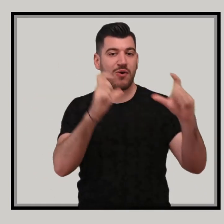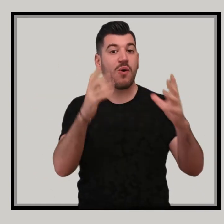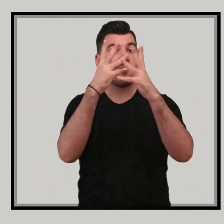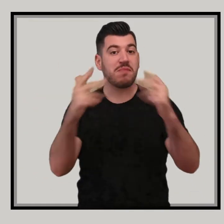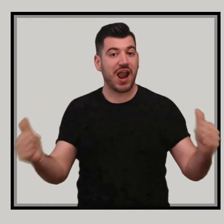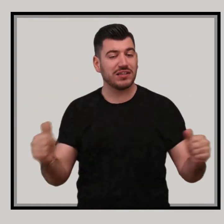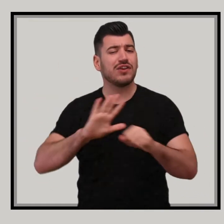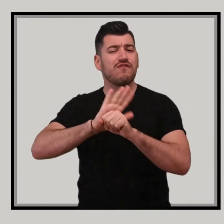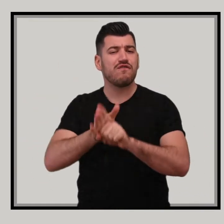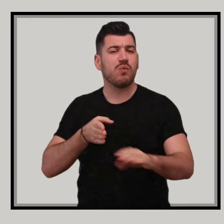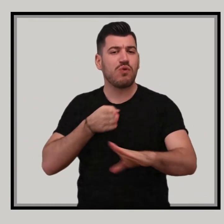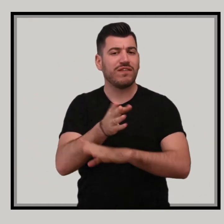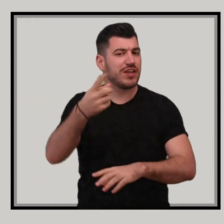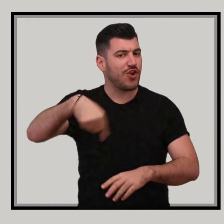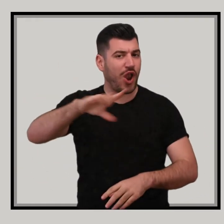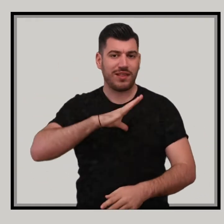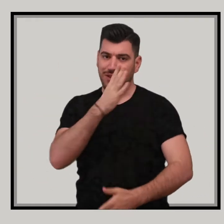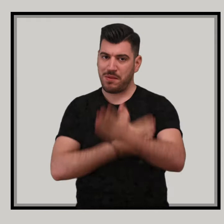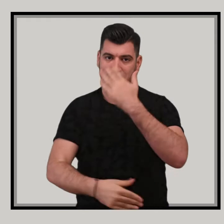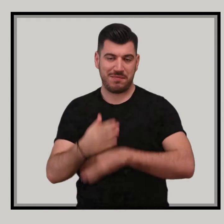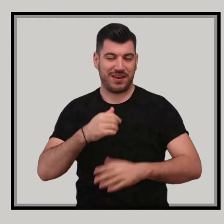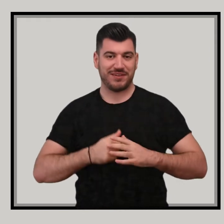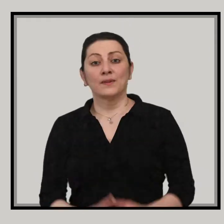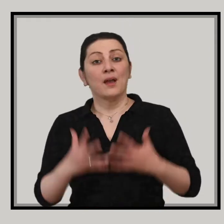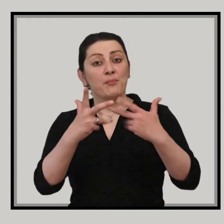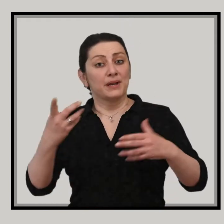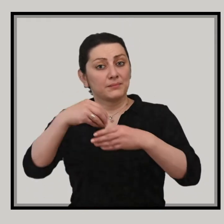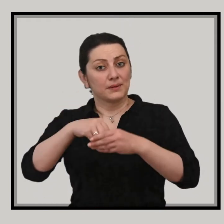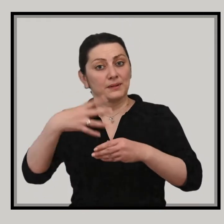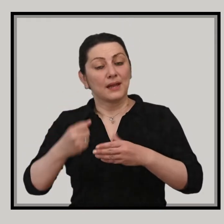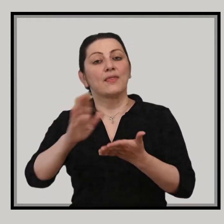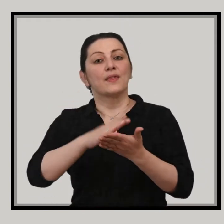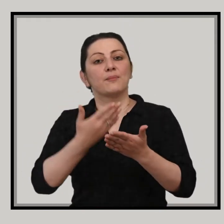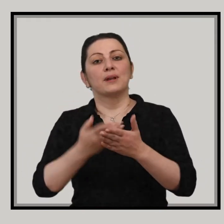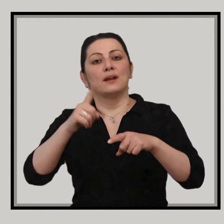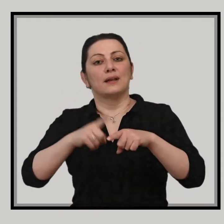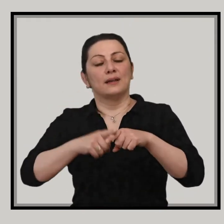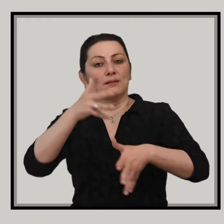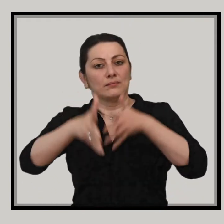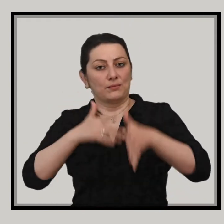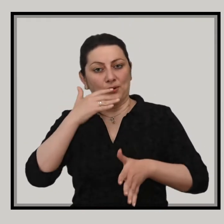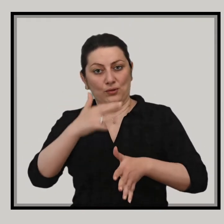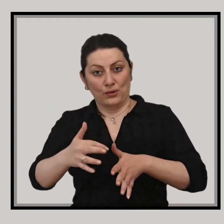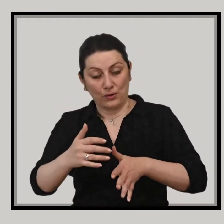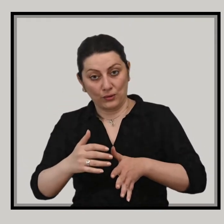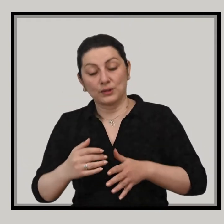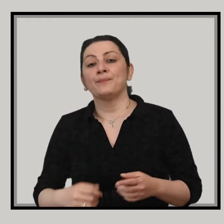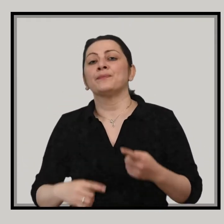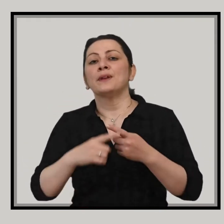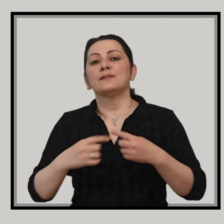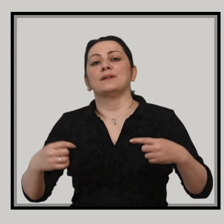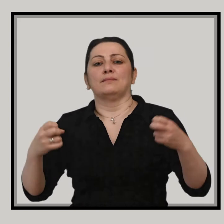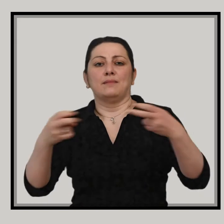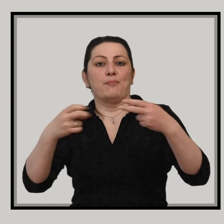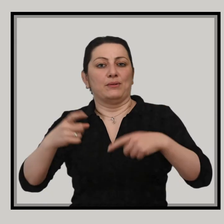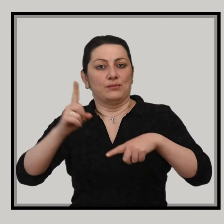με συνθήκες καθολικής προσβασιμότητας. Η παράσταση θα συνοδεύεται από διερμηνίες στην ελληνική νοηματική